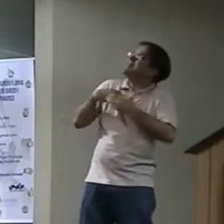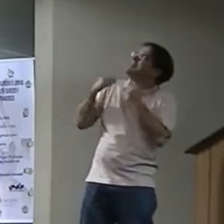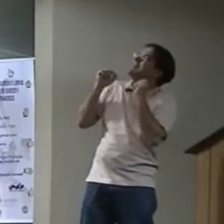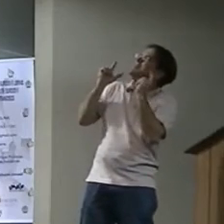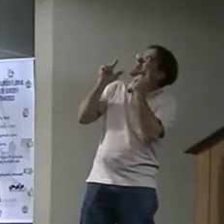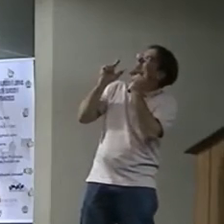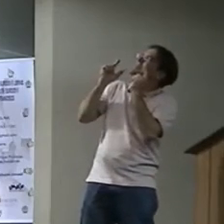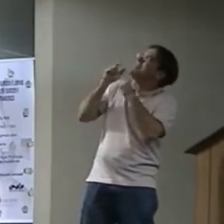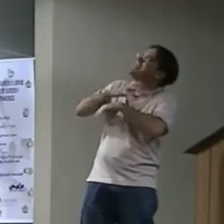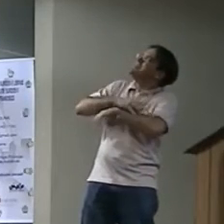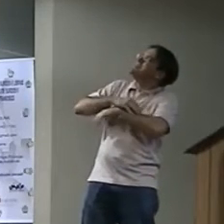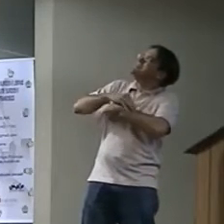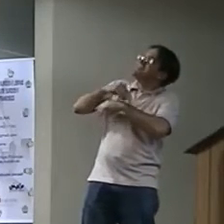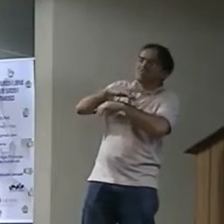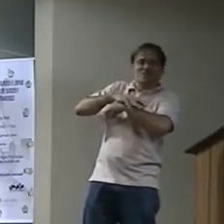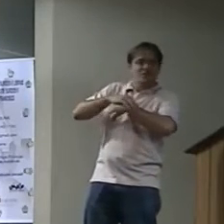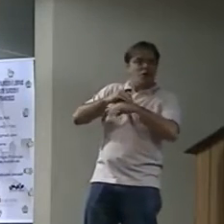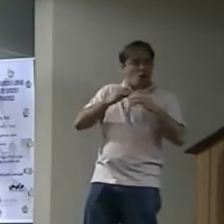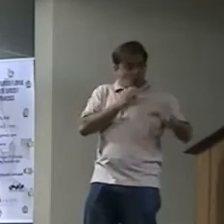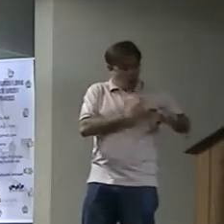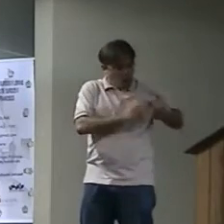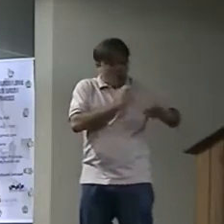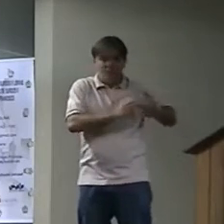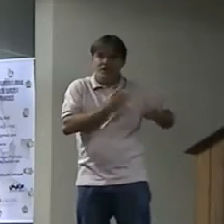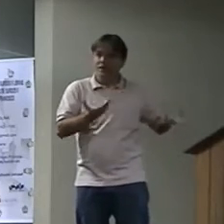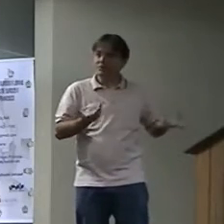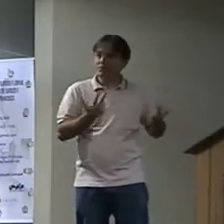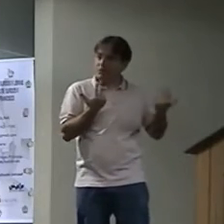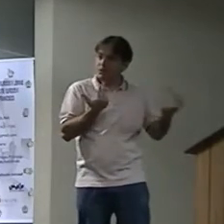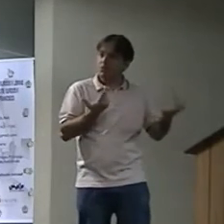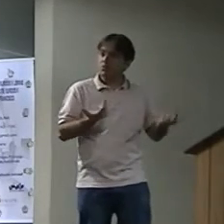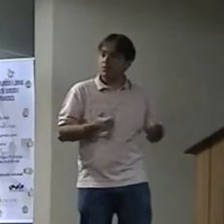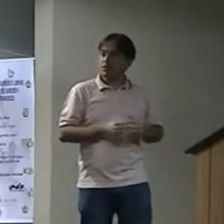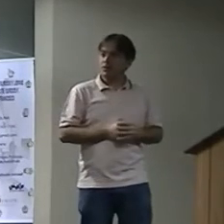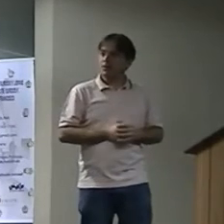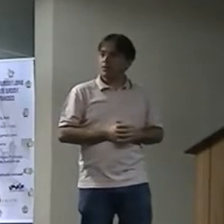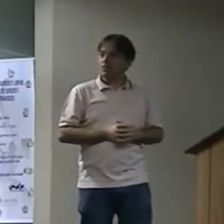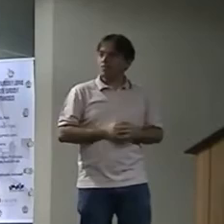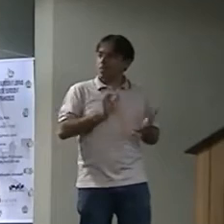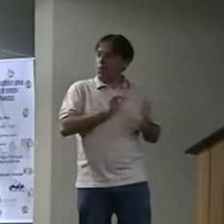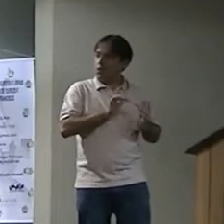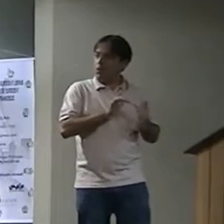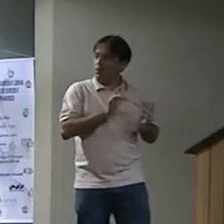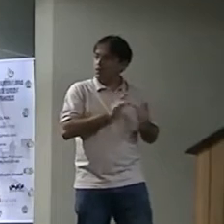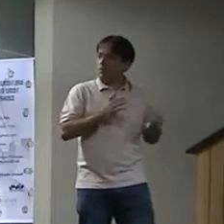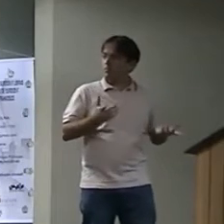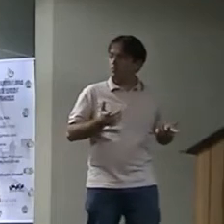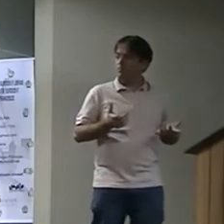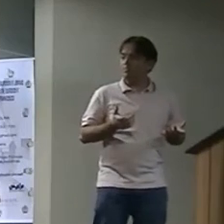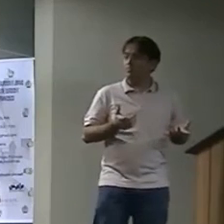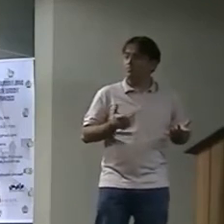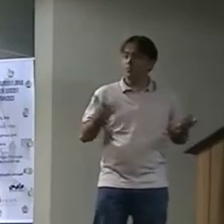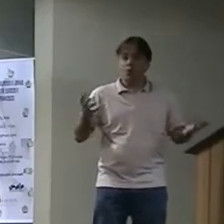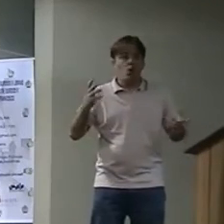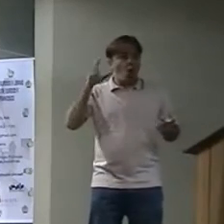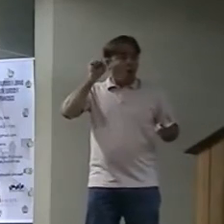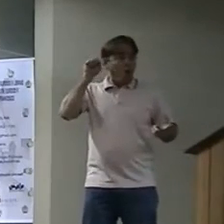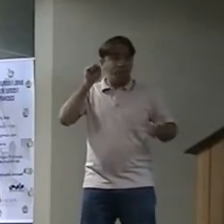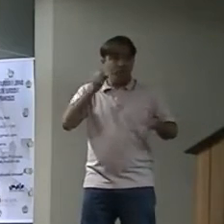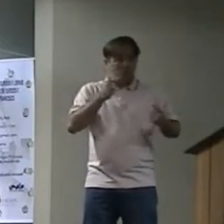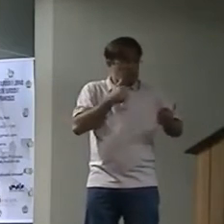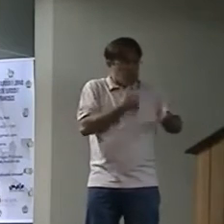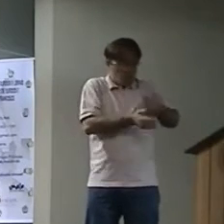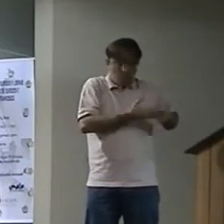de tristeza. Então, isso engloba, falando da criança de uma forma geral. Então, com o surdo não é diferente. Para